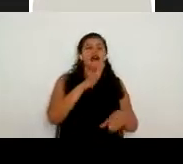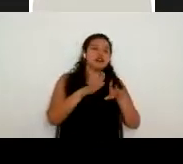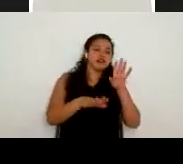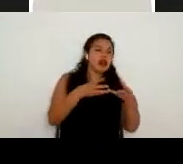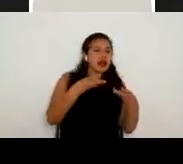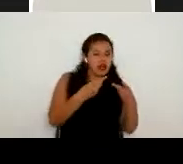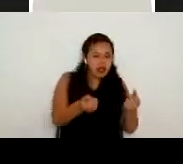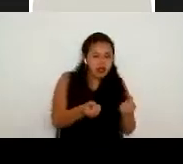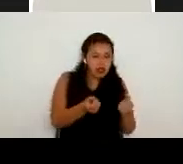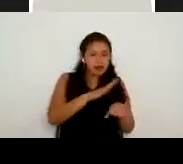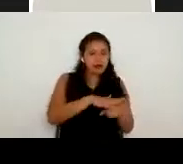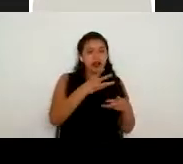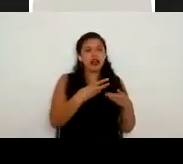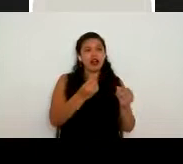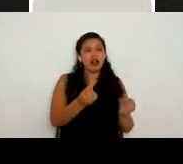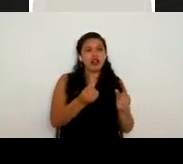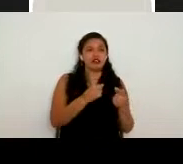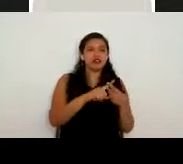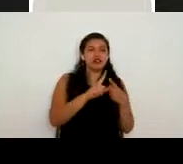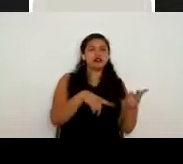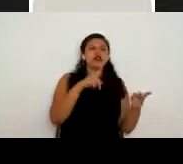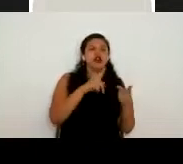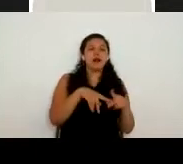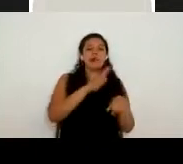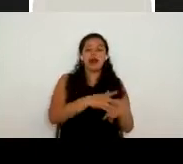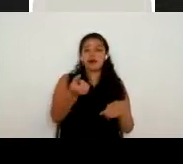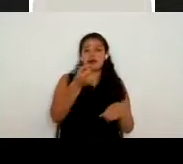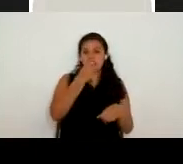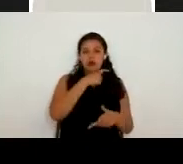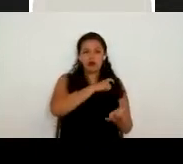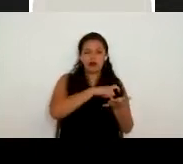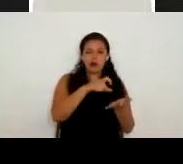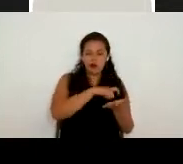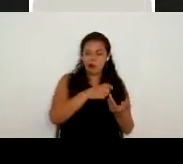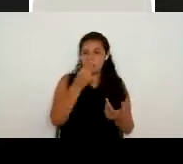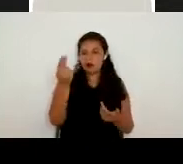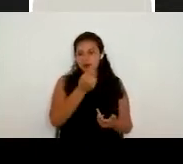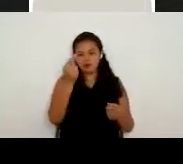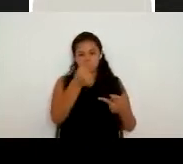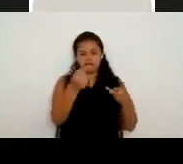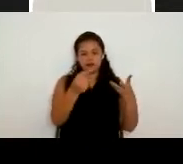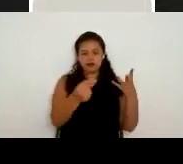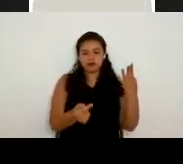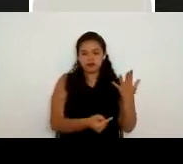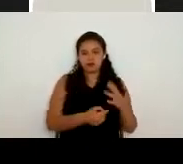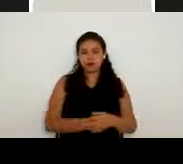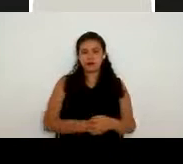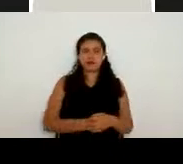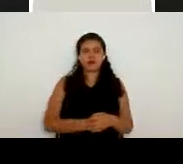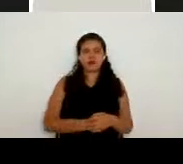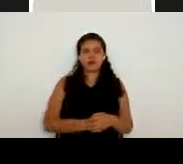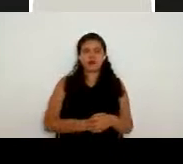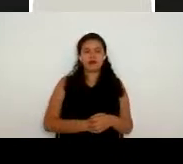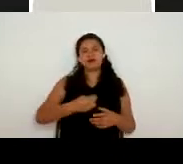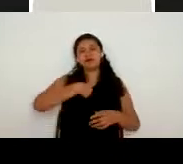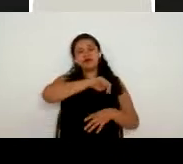un mayor número de medicamentos etcétera y todas esas cuestiones pues fuimos planteando no